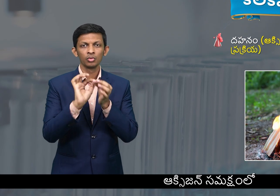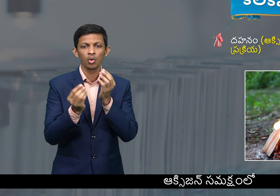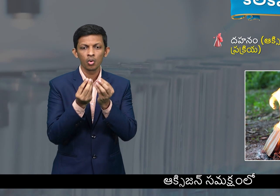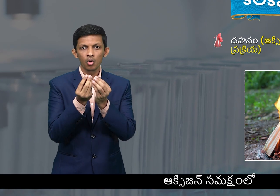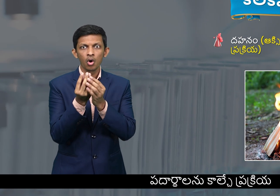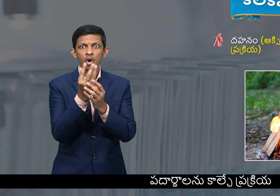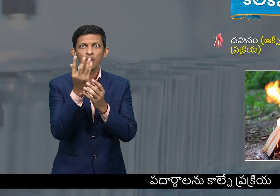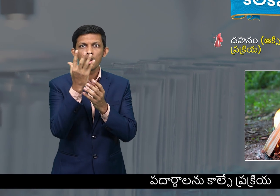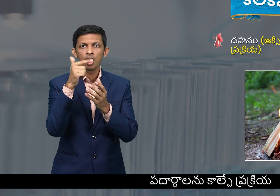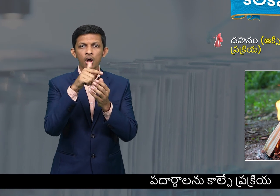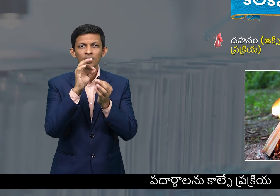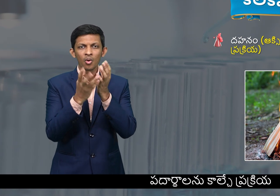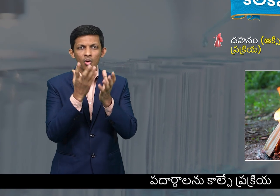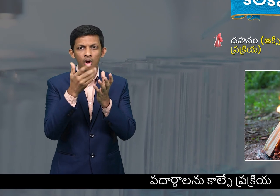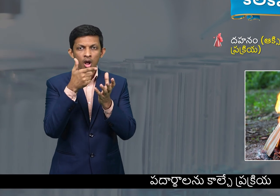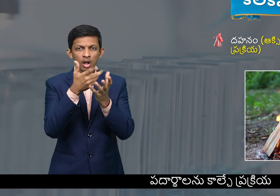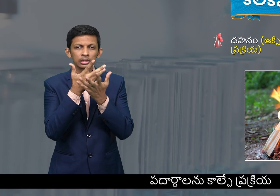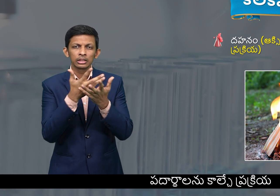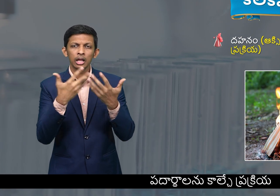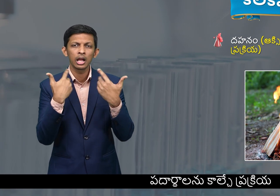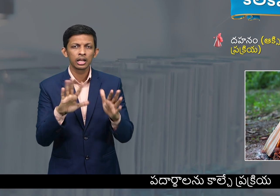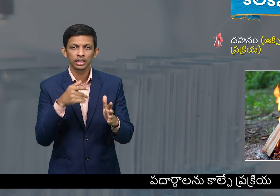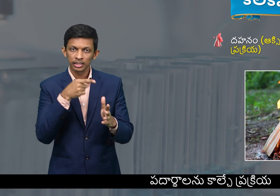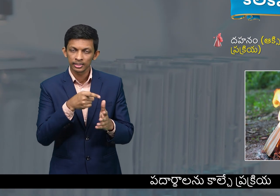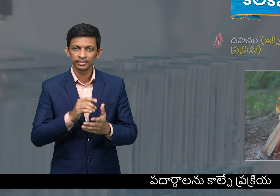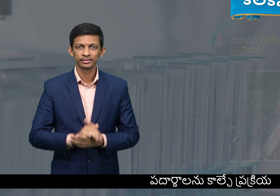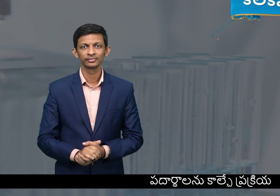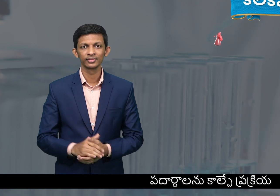ఆక్సిజన్ సమక్షంలో పదార్థాలను కాల్చే ప్రక్రియ.